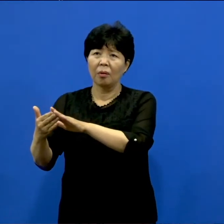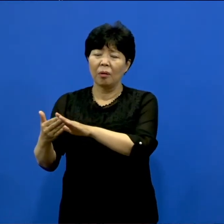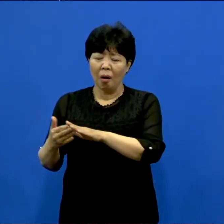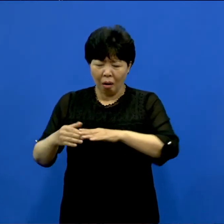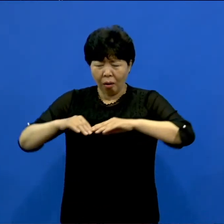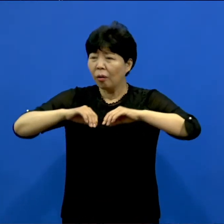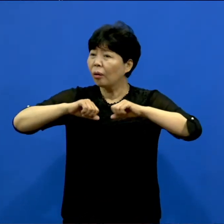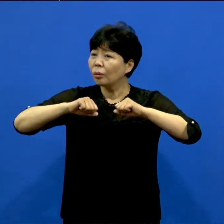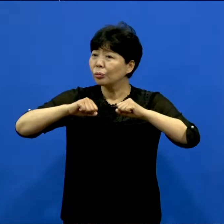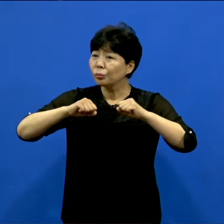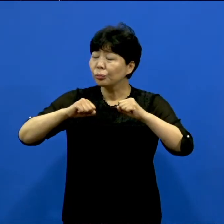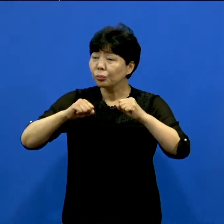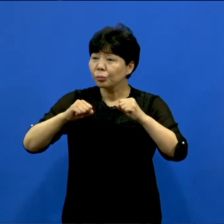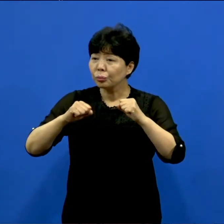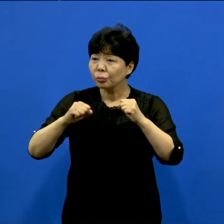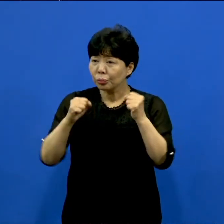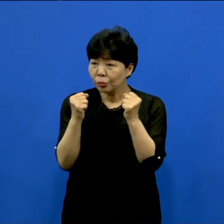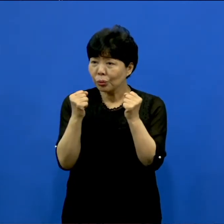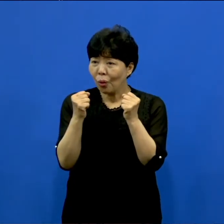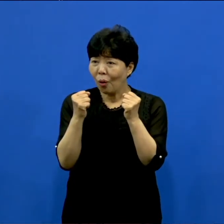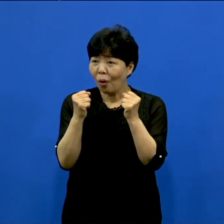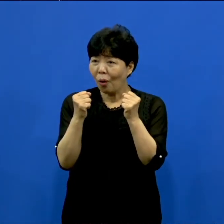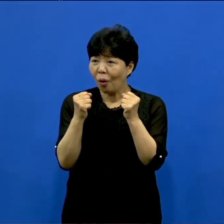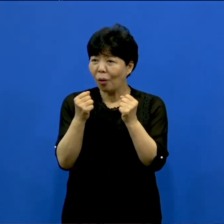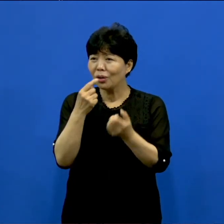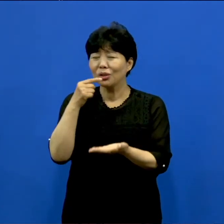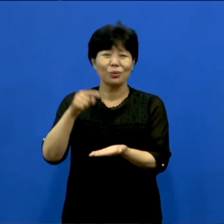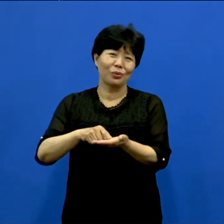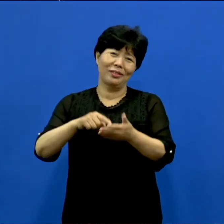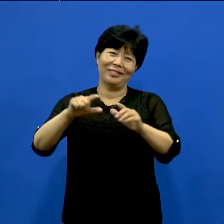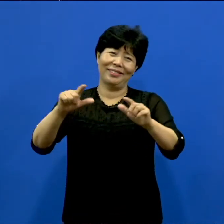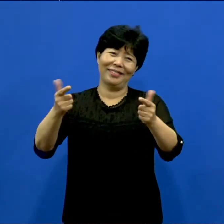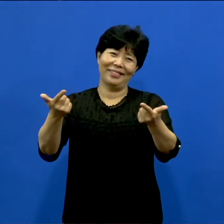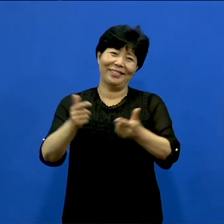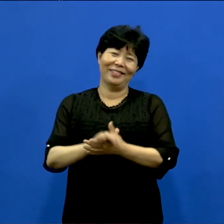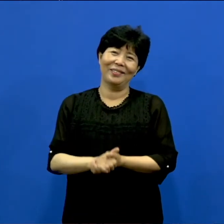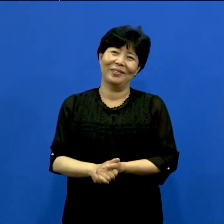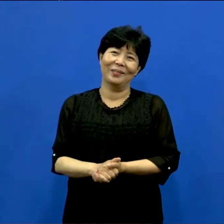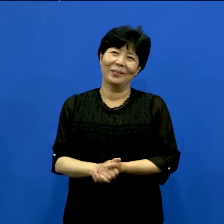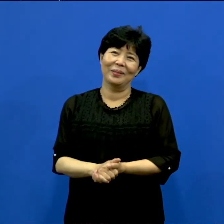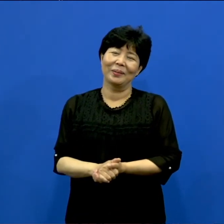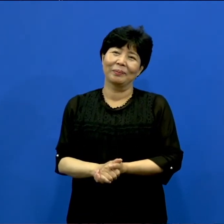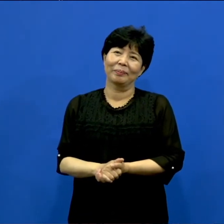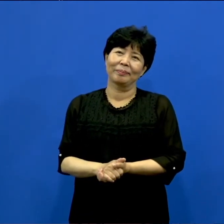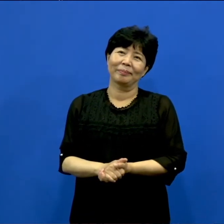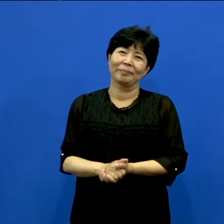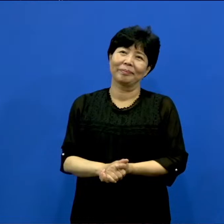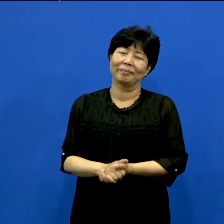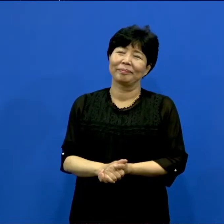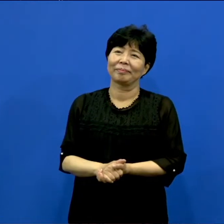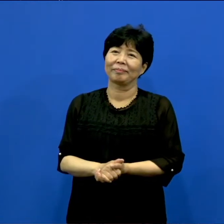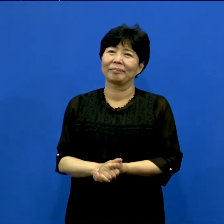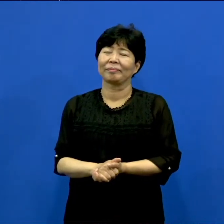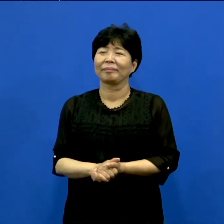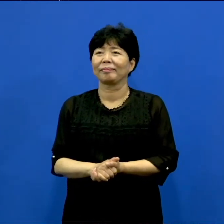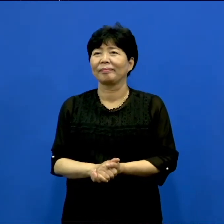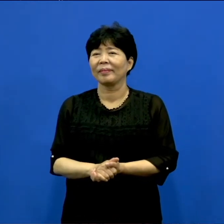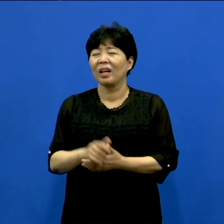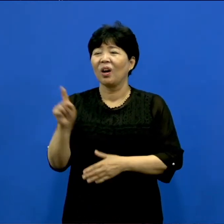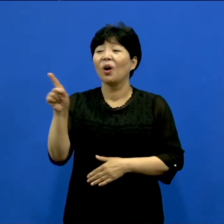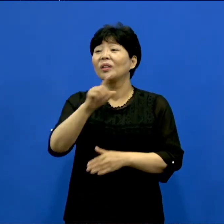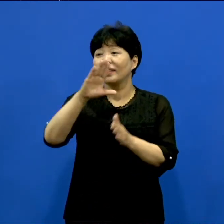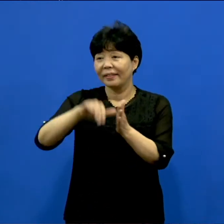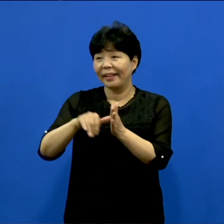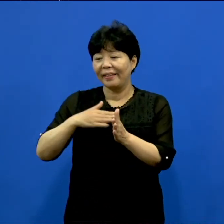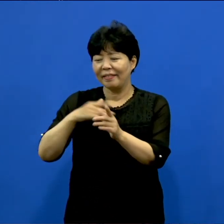그냥 뭐 쉽게 하면 안 되잖아요, 여러분. 작은 것도 있겠지만 여러분, 굉장히 어떤 것은 내